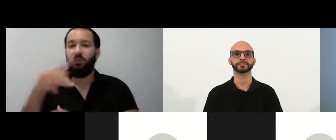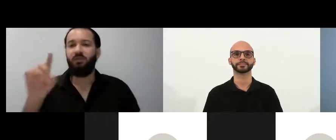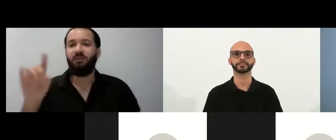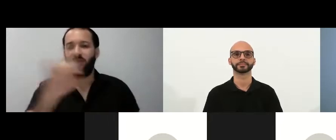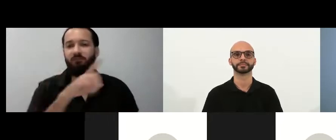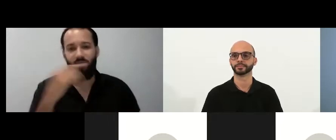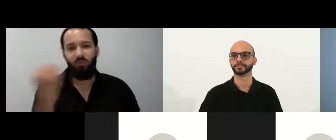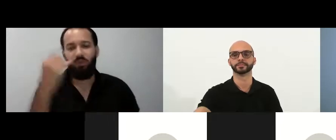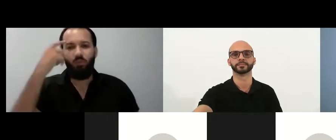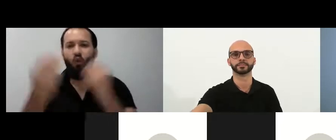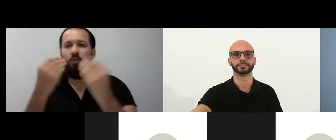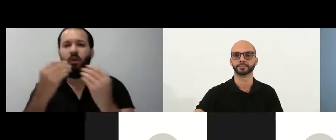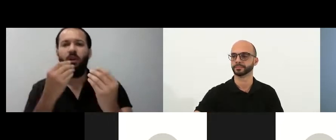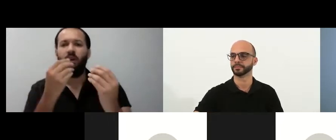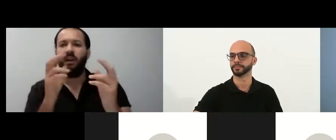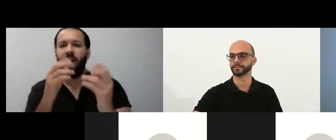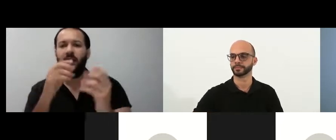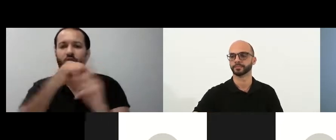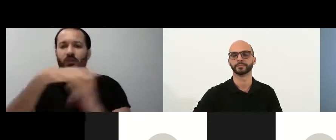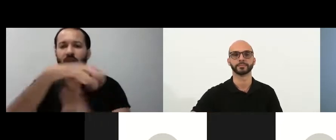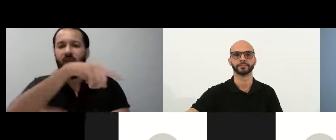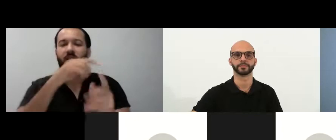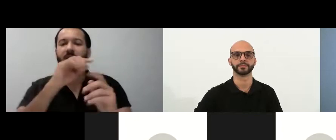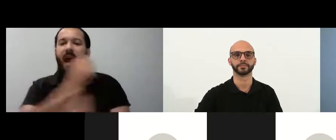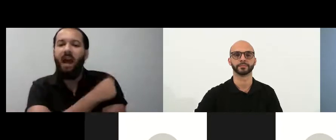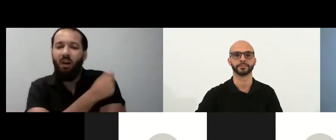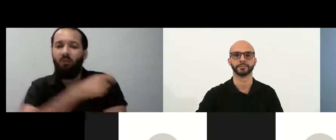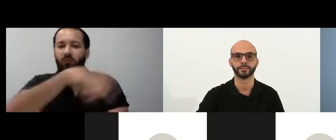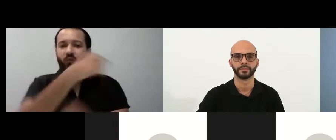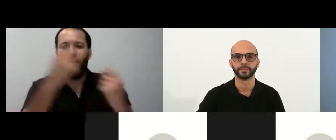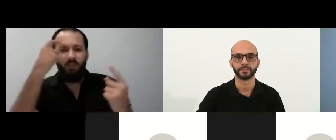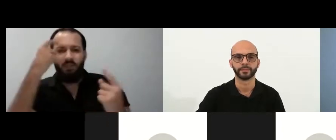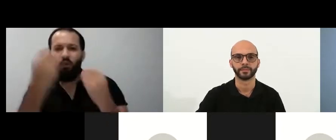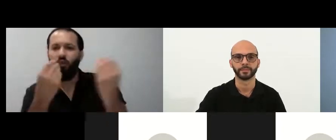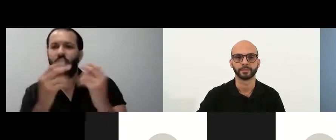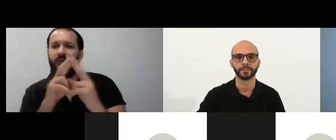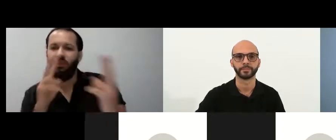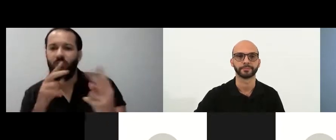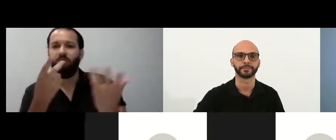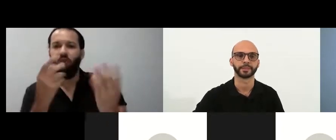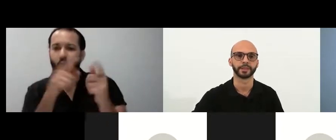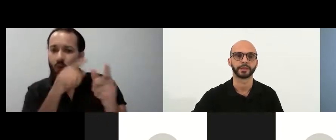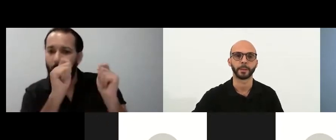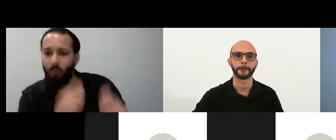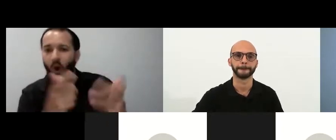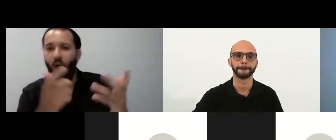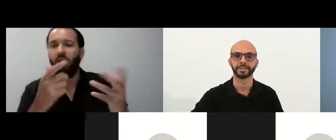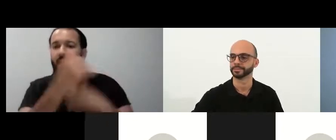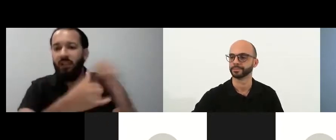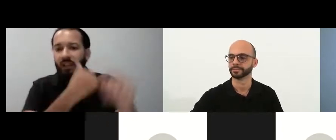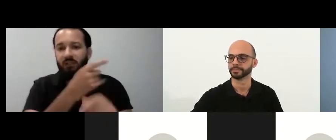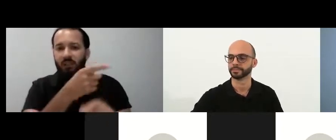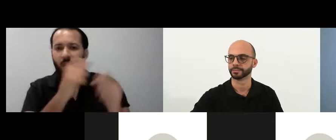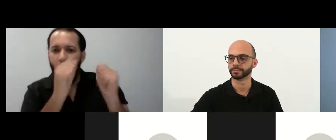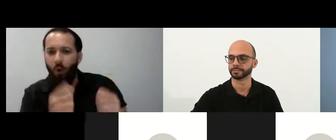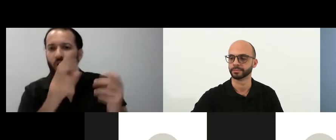antecedência, de uma forma remota. Então, o professor ele precisa pensar nessa questão de como vai ser para os seus alunos, como é que ele vai fazer